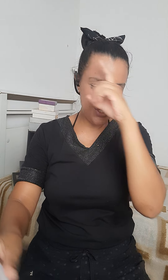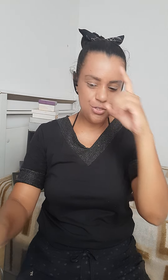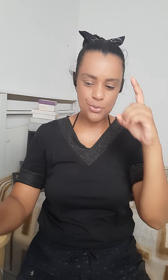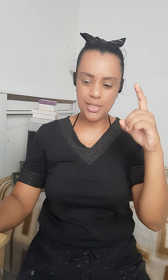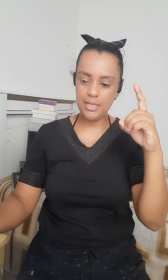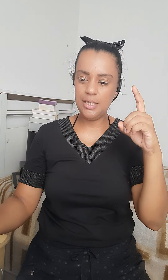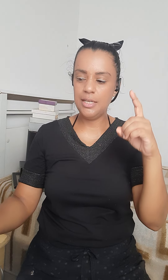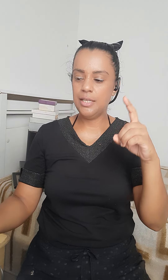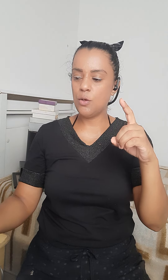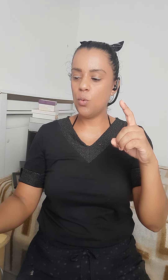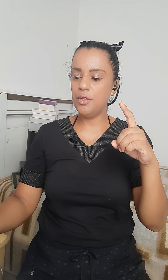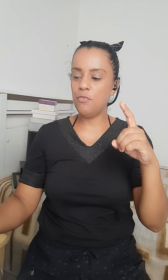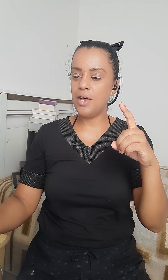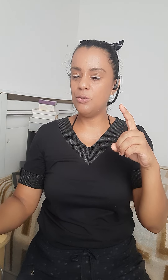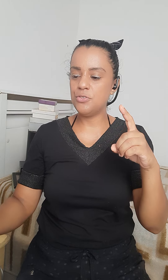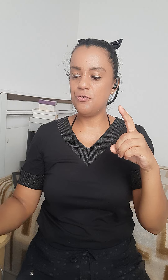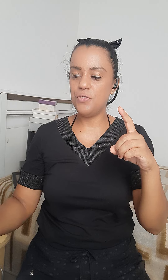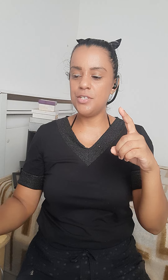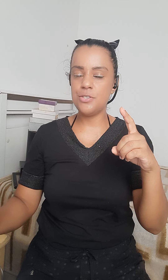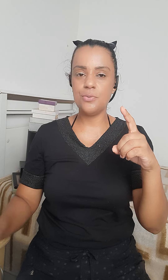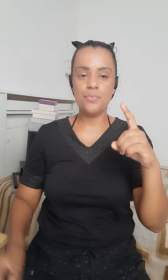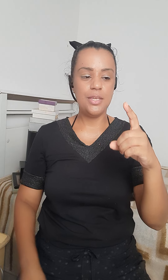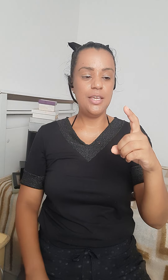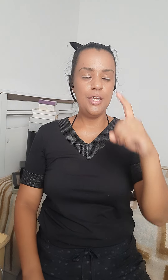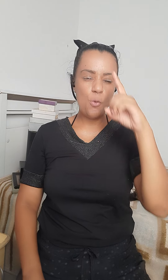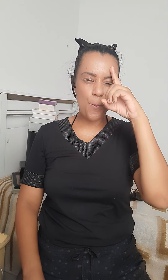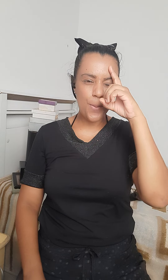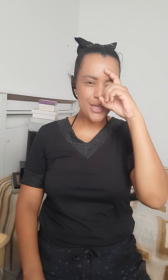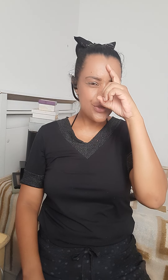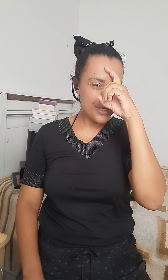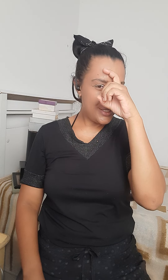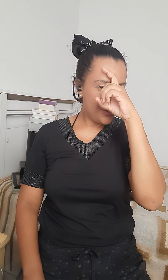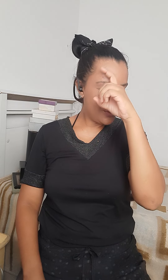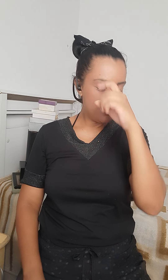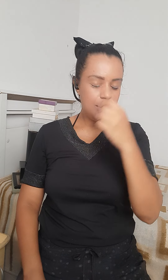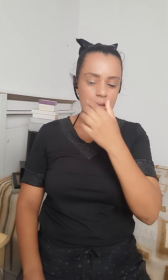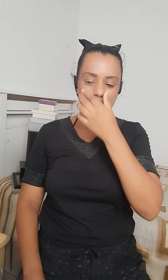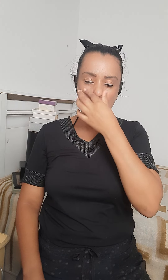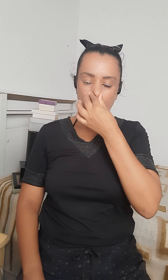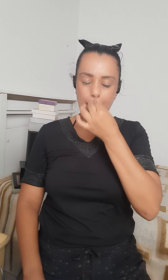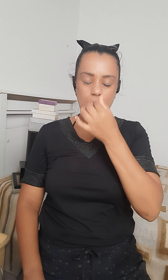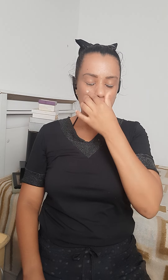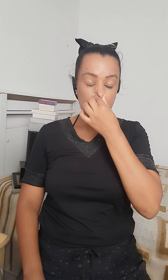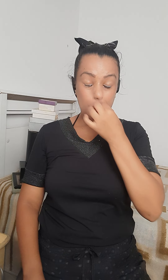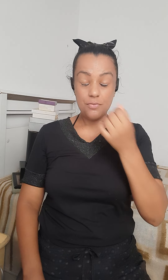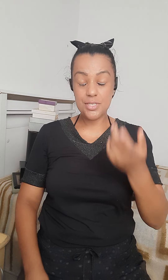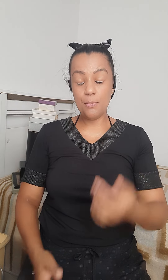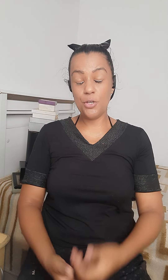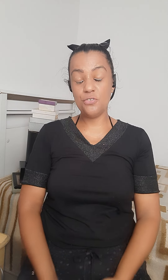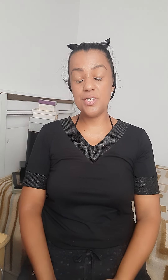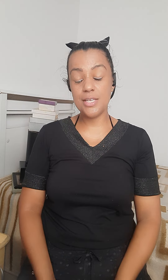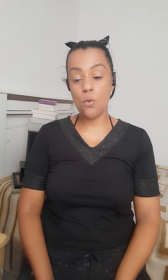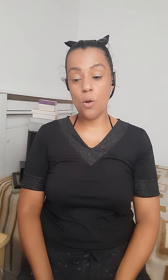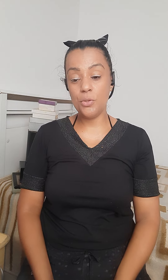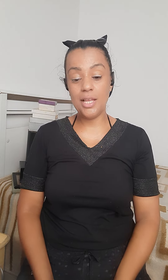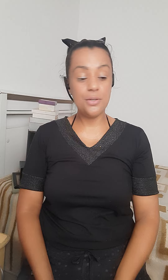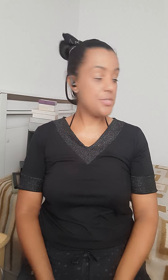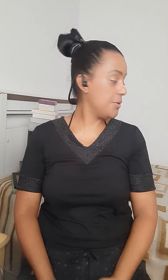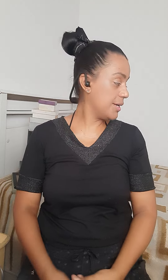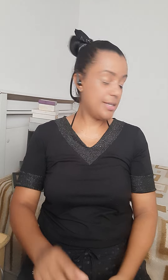Difícil, né? Então, quando eu falo difícil, eu passo aqui, ó. Você pode fazer como? Lá no seu